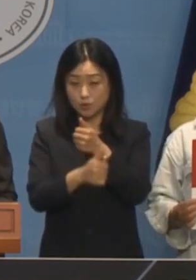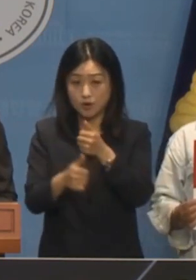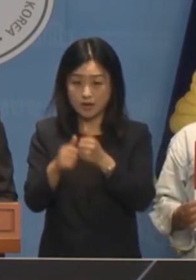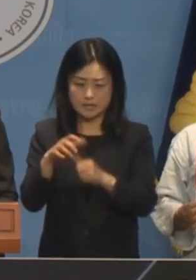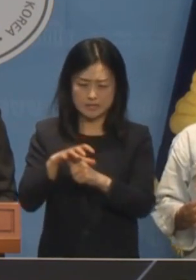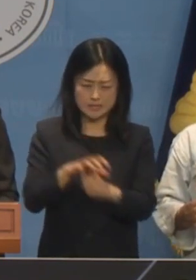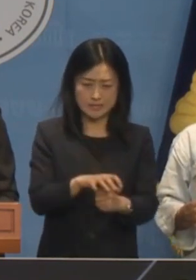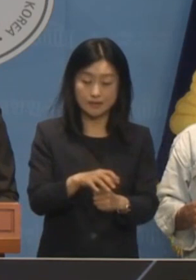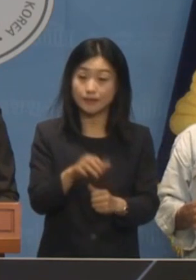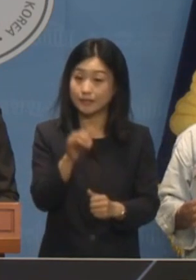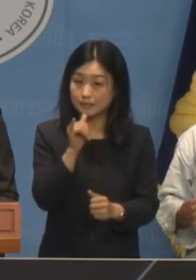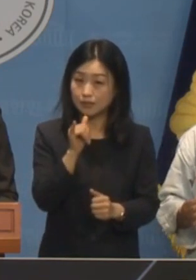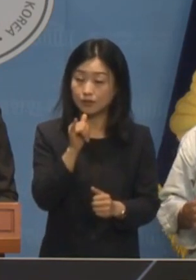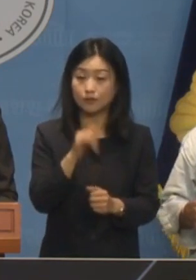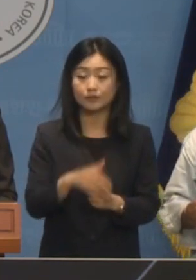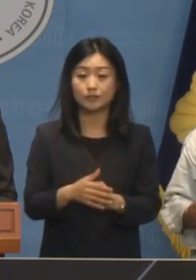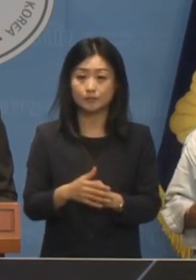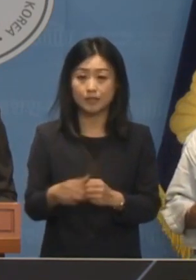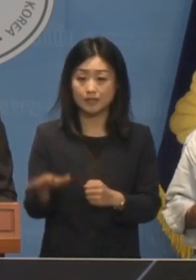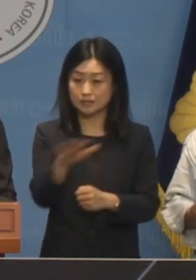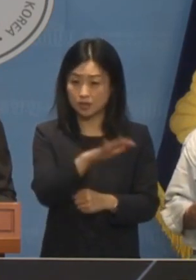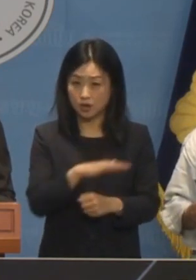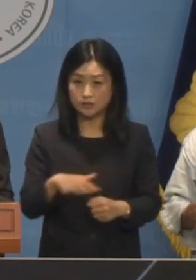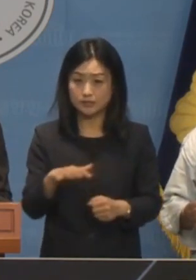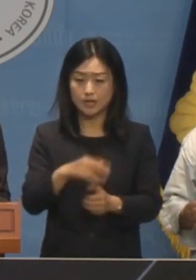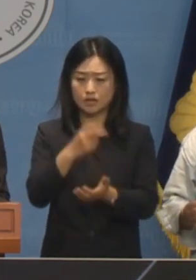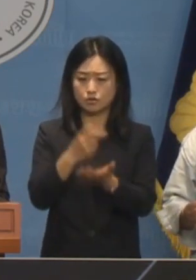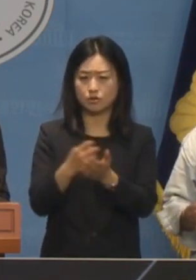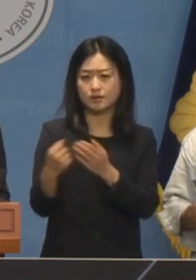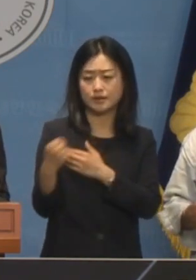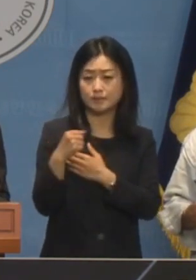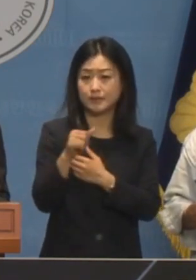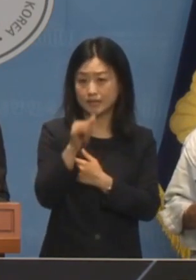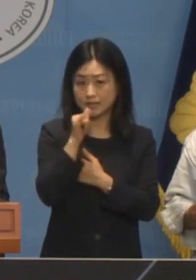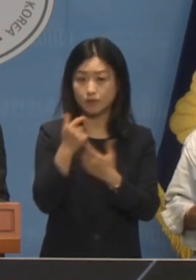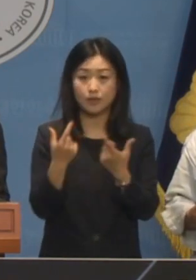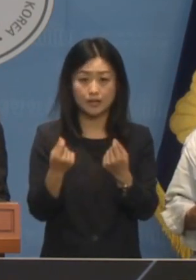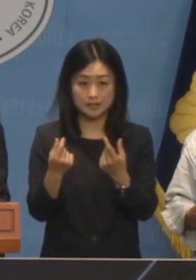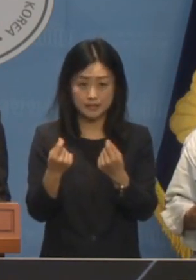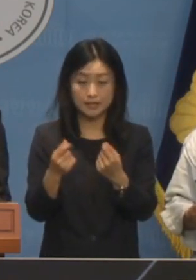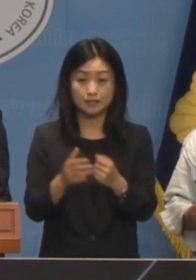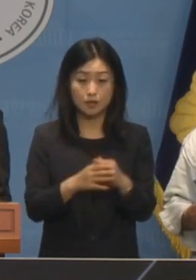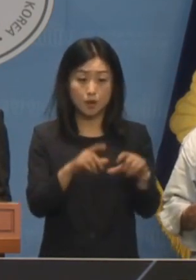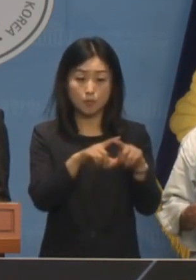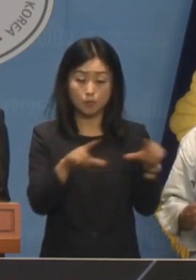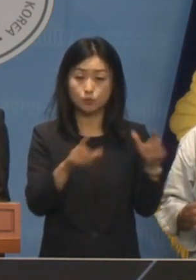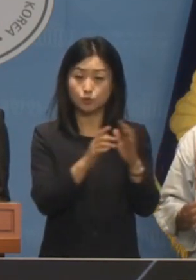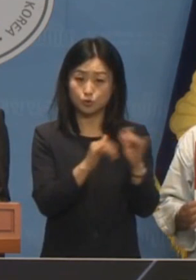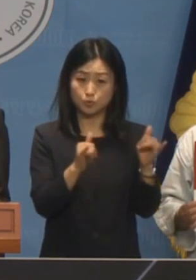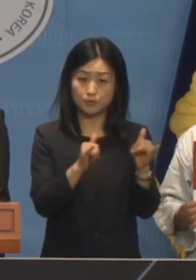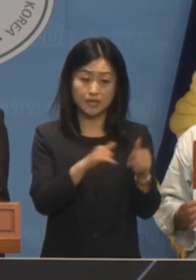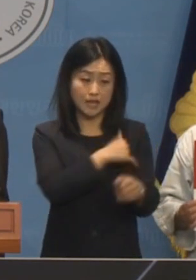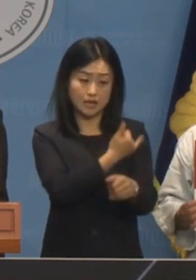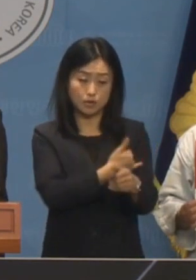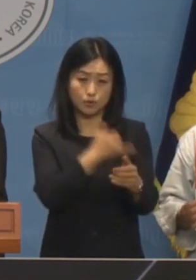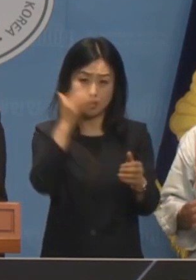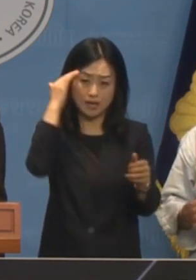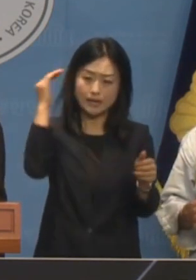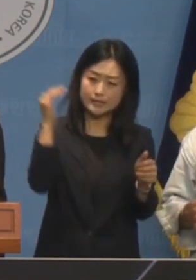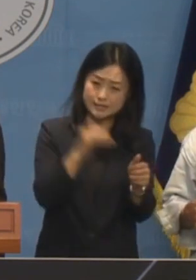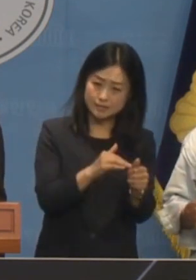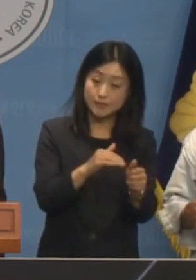가함에 따라 점차 무시할 수 없는 사실상의 규범력을 가지게 되므로 오히려 다수 국민의 인권을 침해하는